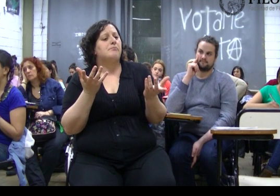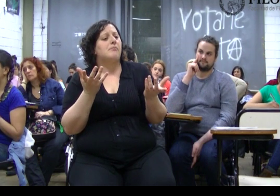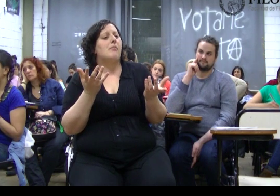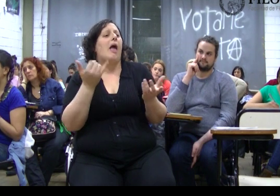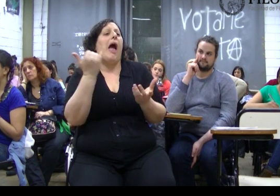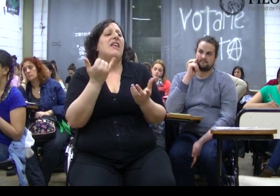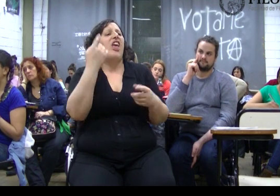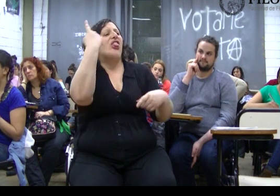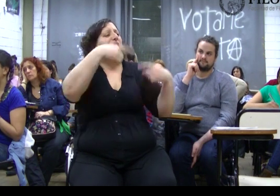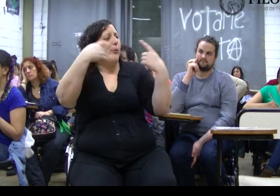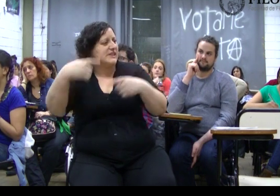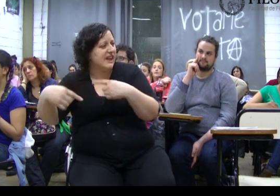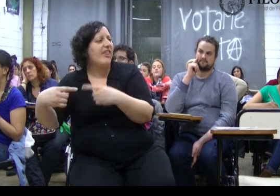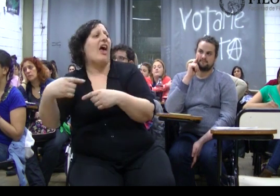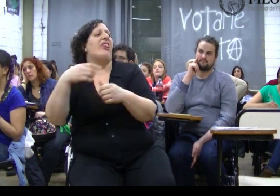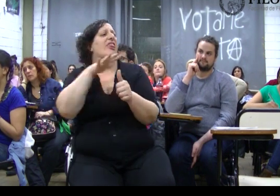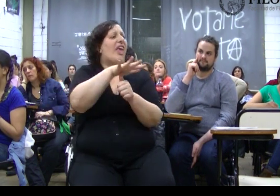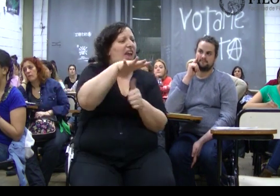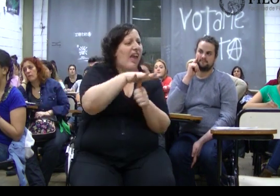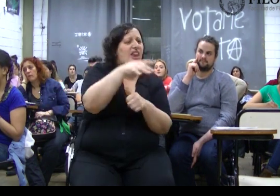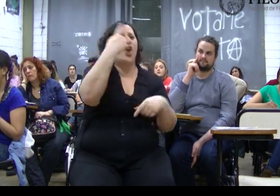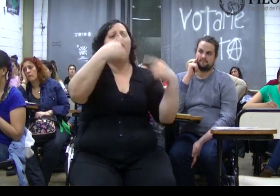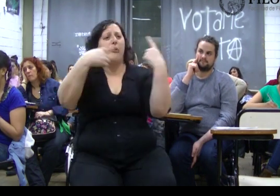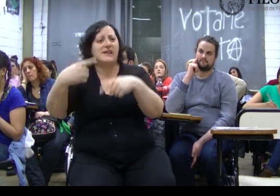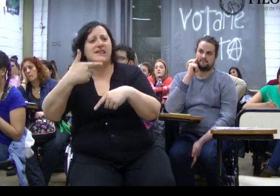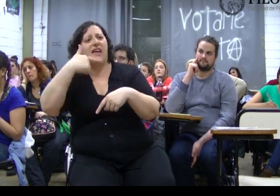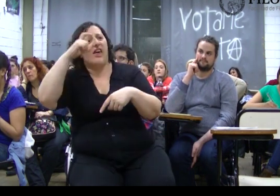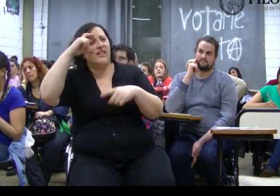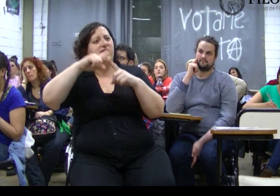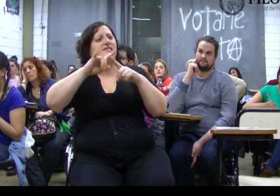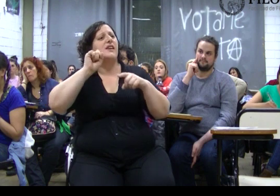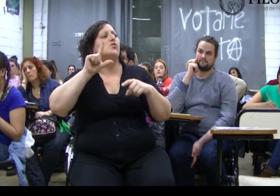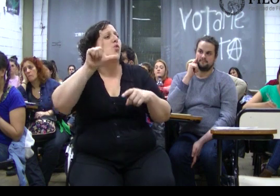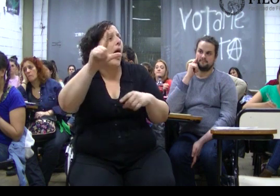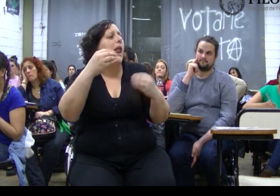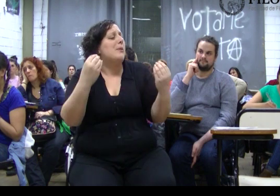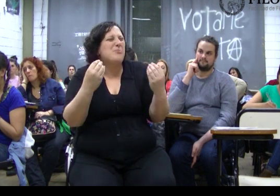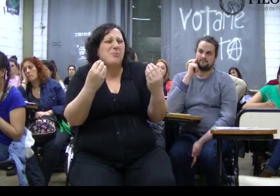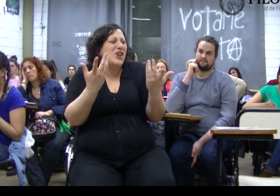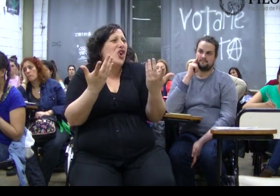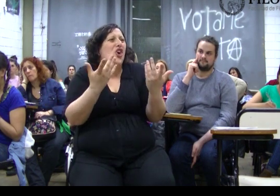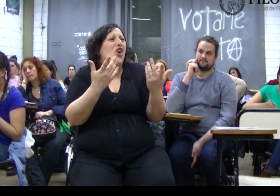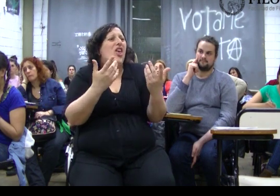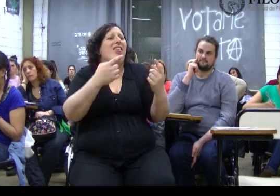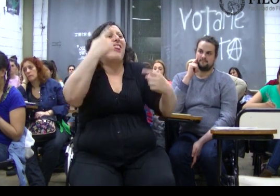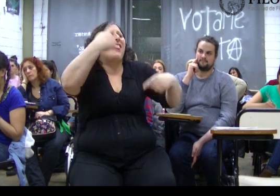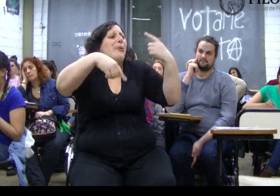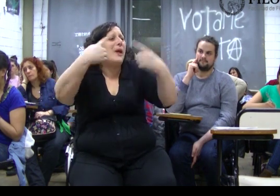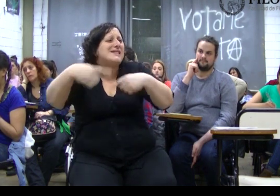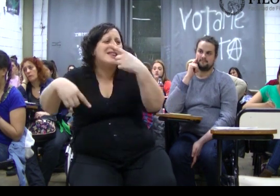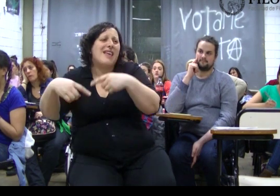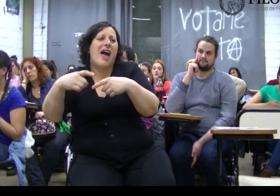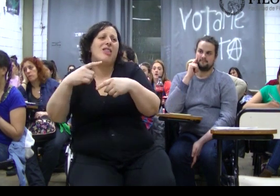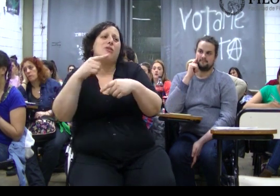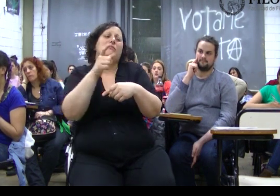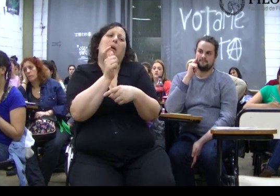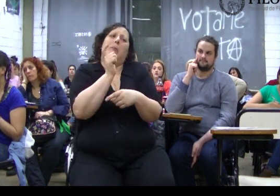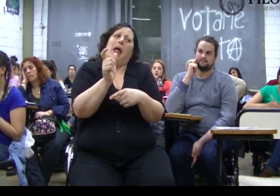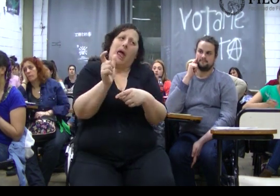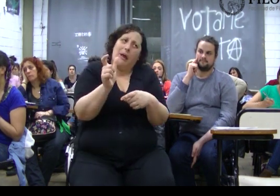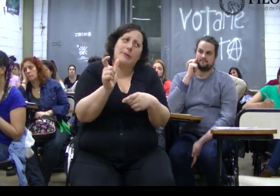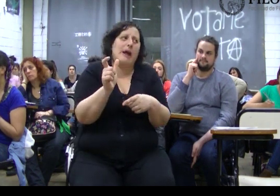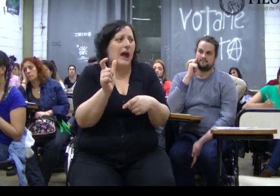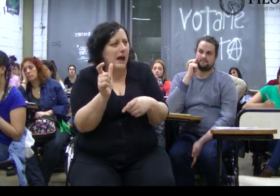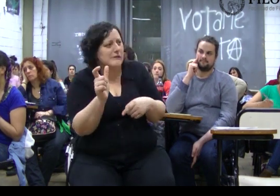diversidad sexual, la diversidad de género, la diversidad corporal, pero la diversidad es un concepto engañoso de alguna manera, porque solamente hay